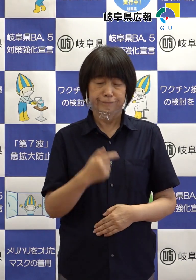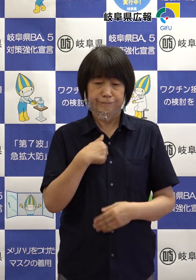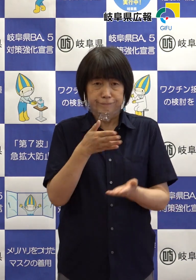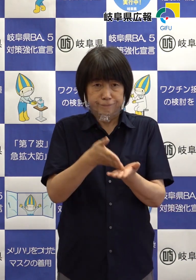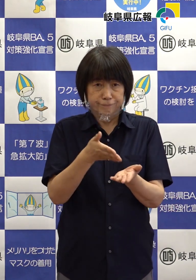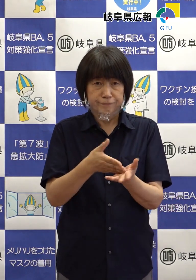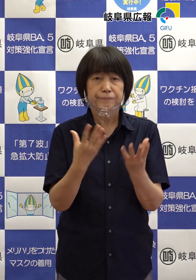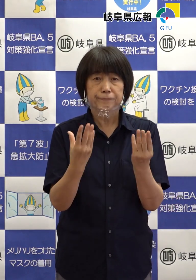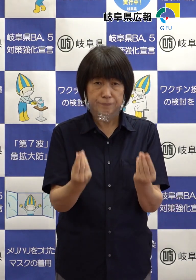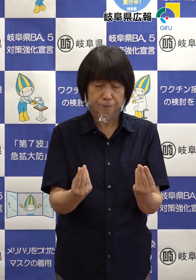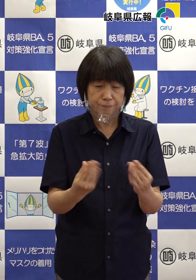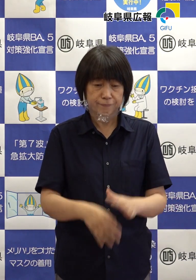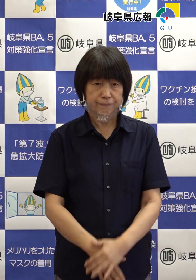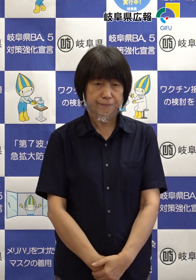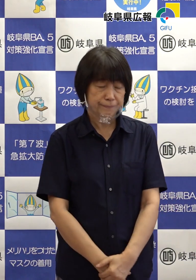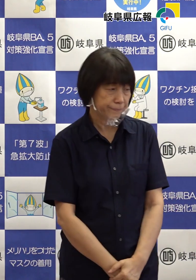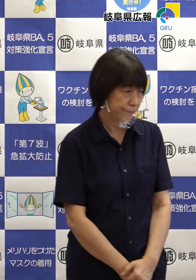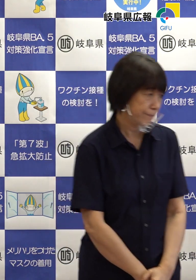ござい